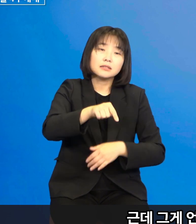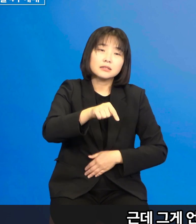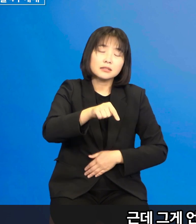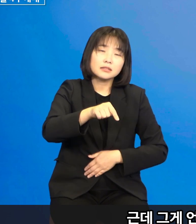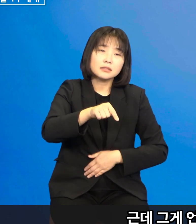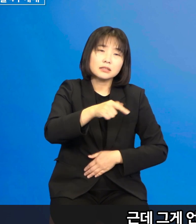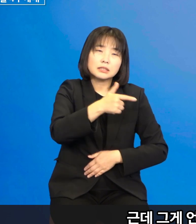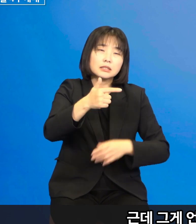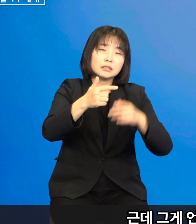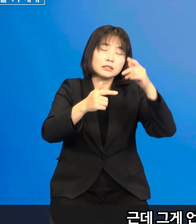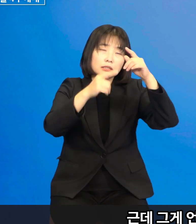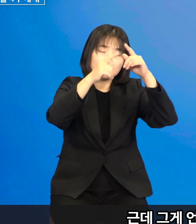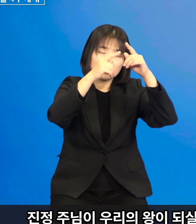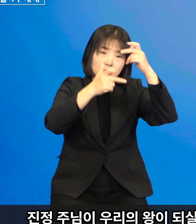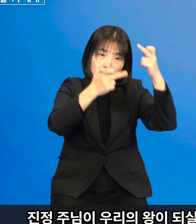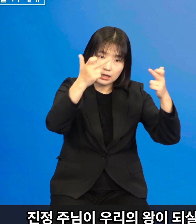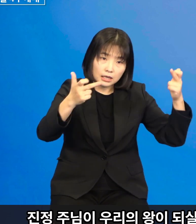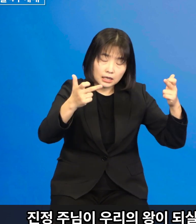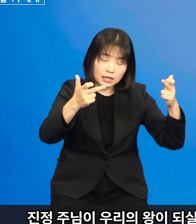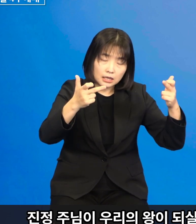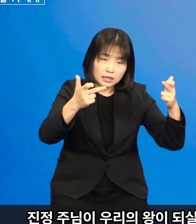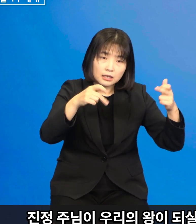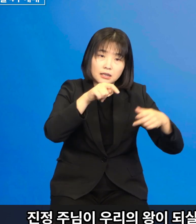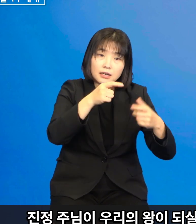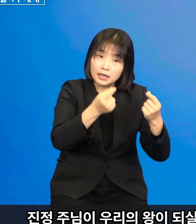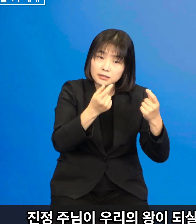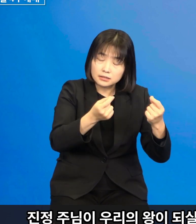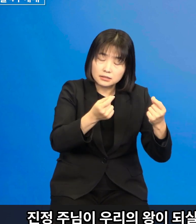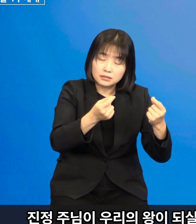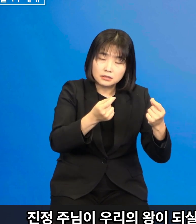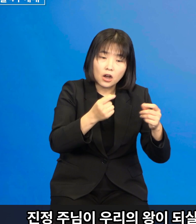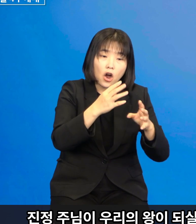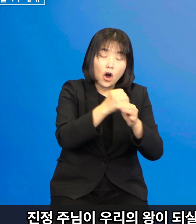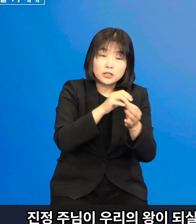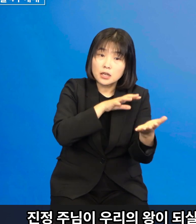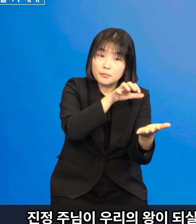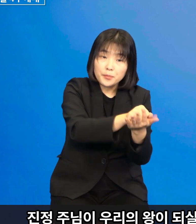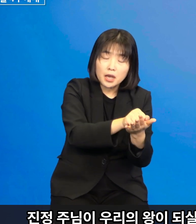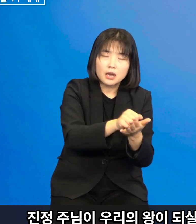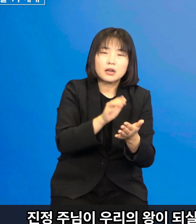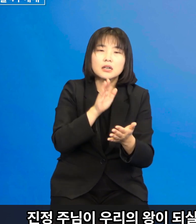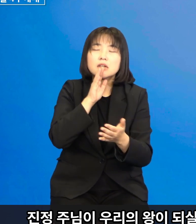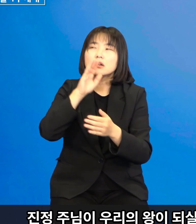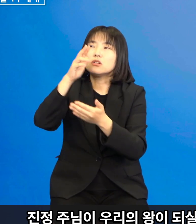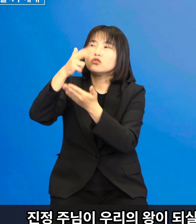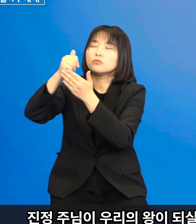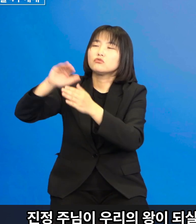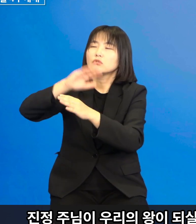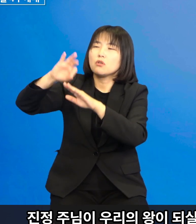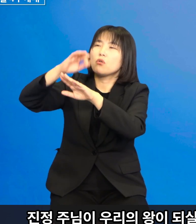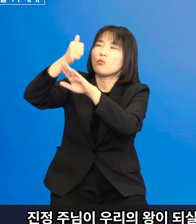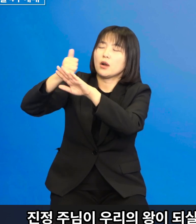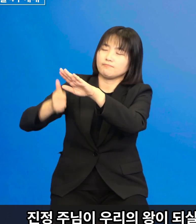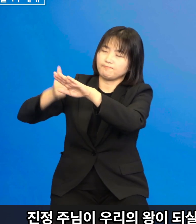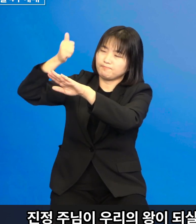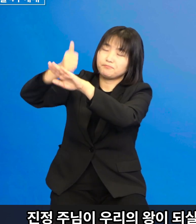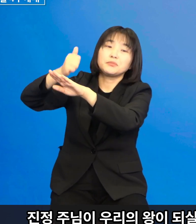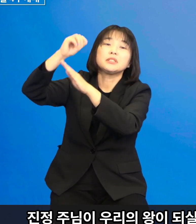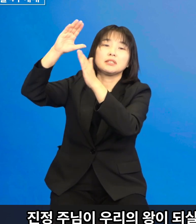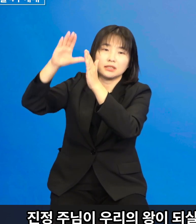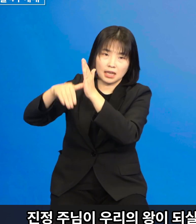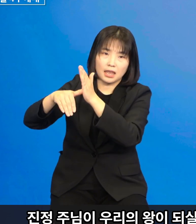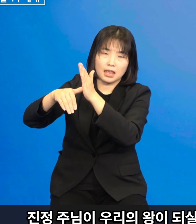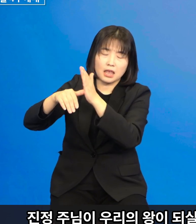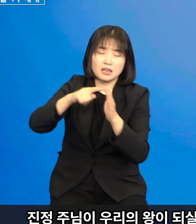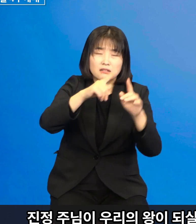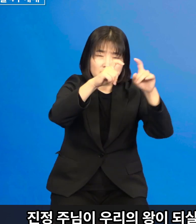언제 함락됐다고요? 진정 주님이 우리의 왕이 되실 때에만 그 성은